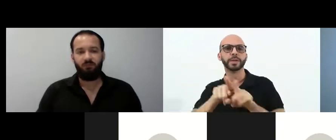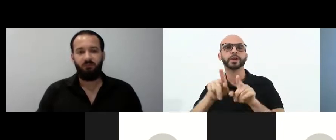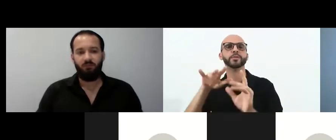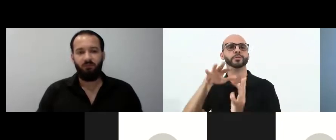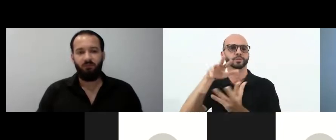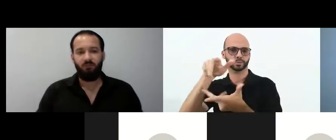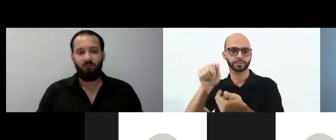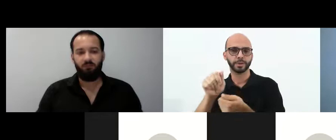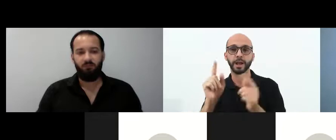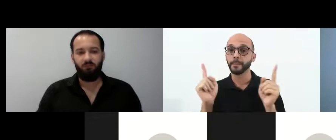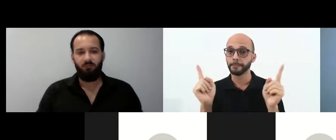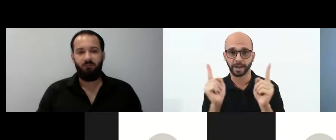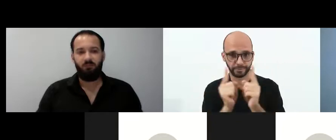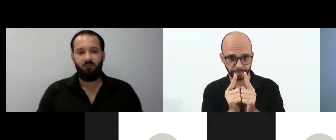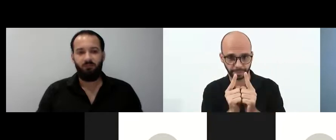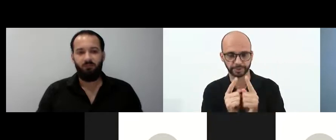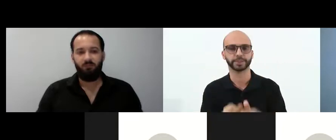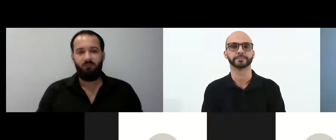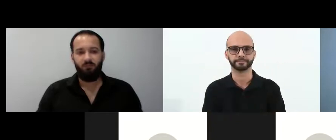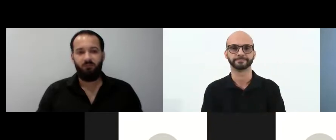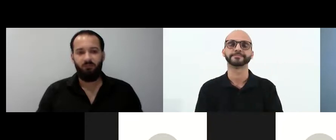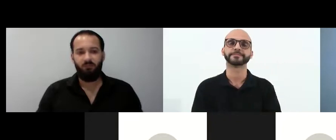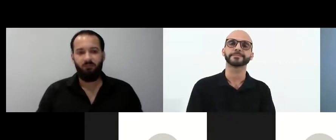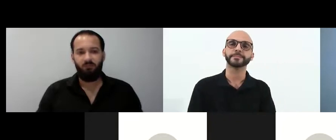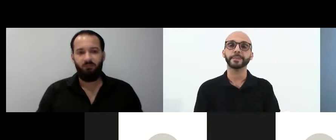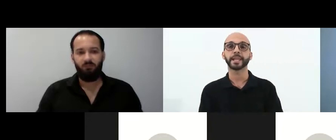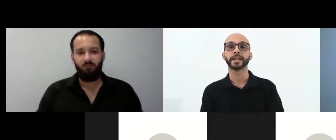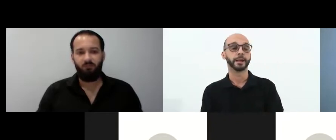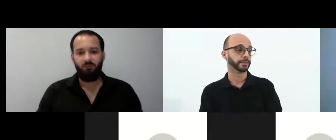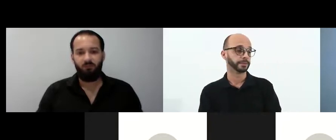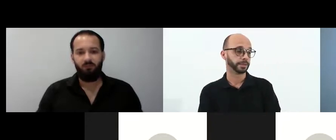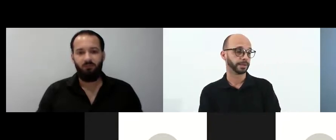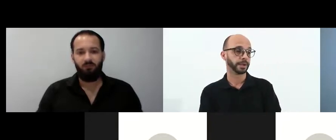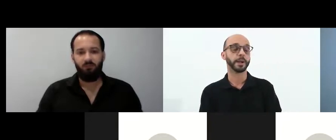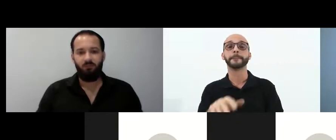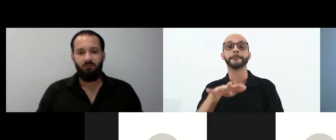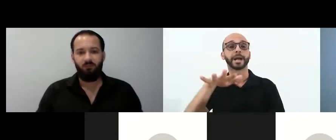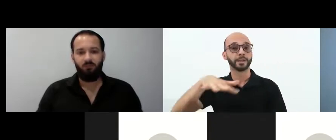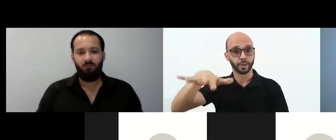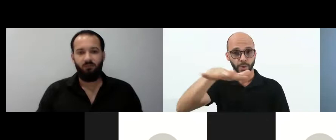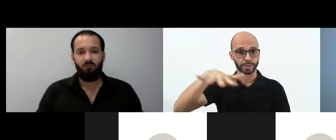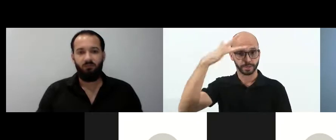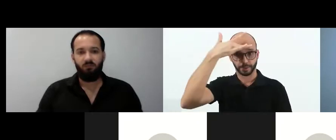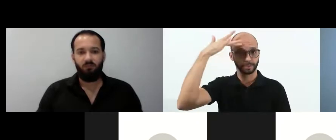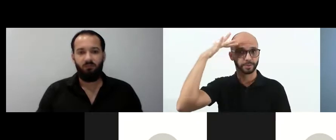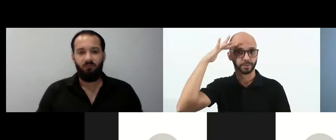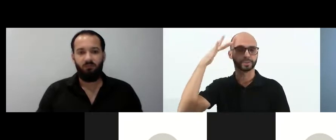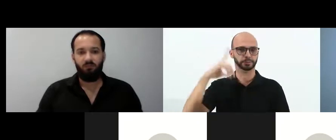aqui e também de uma mundial de uma forma bem resumida.